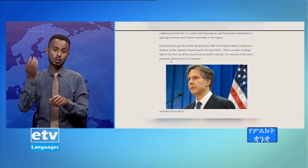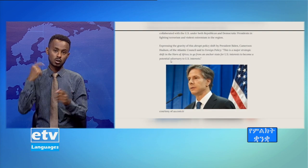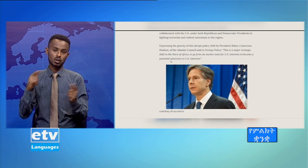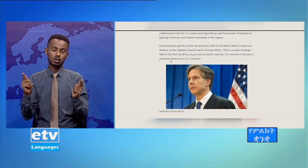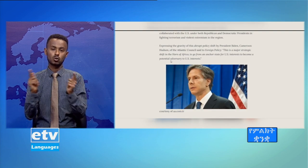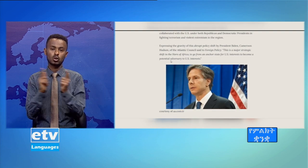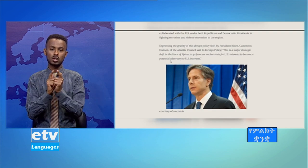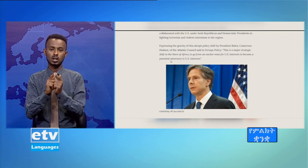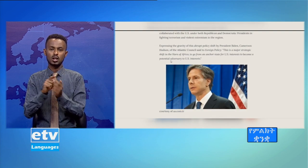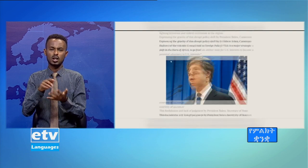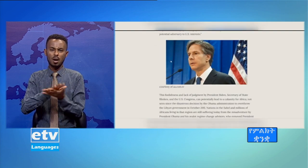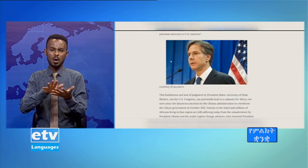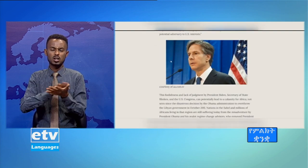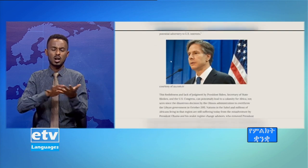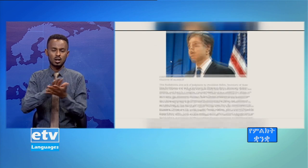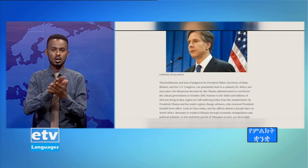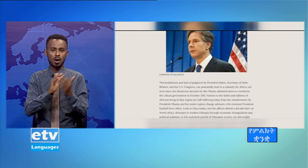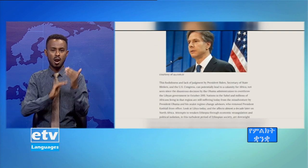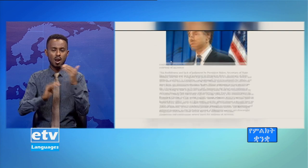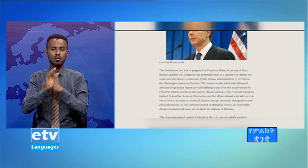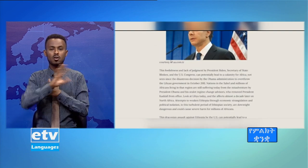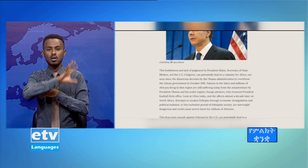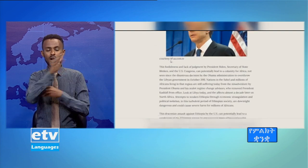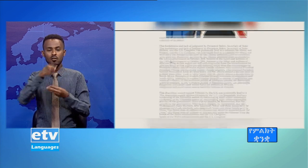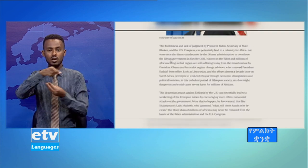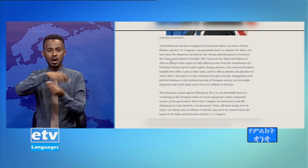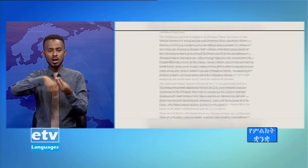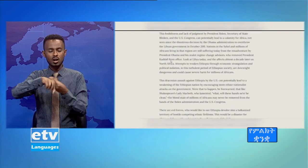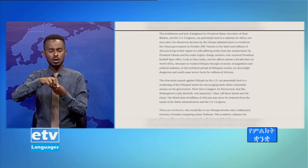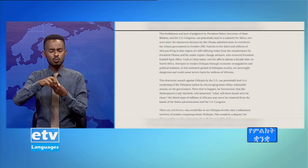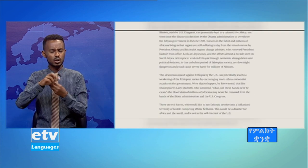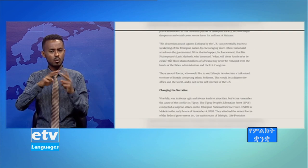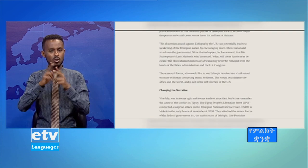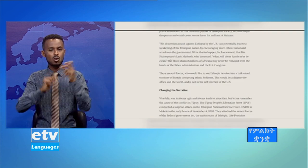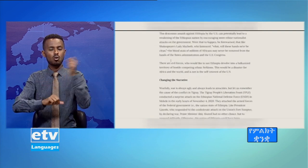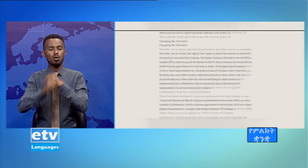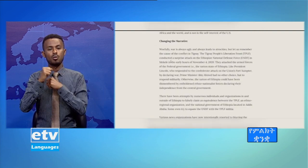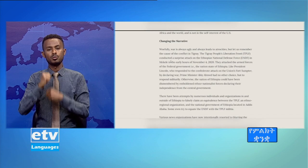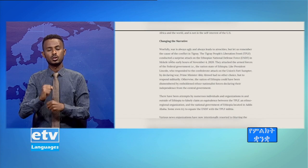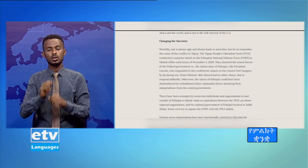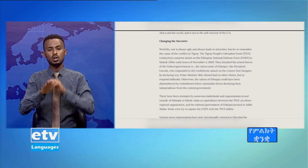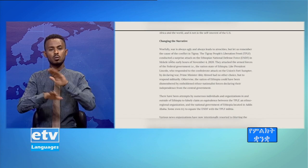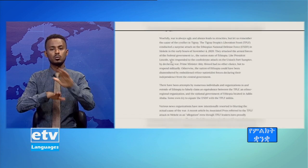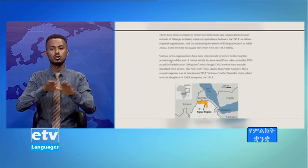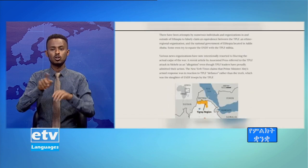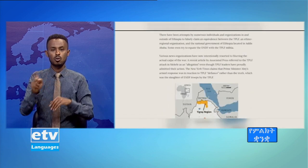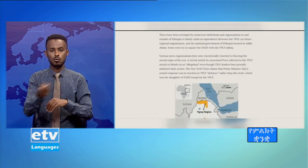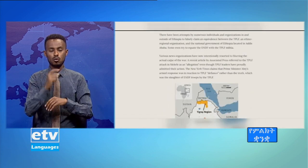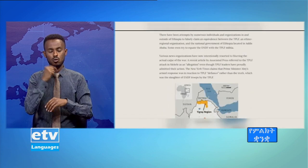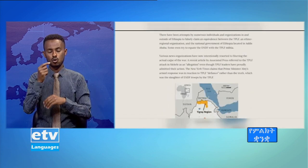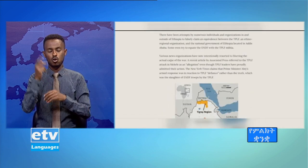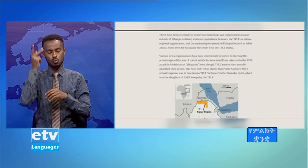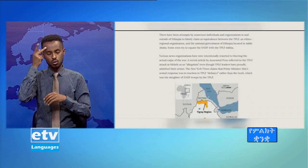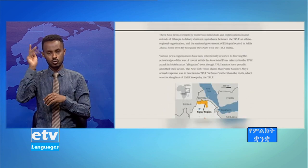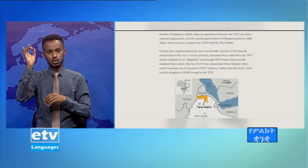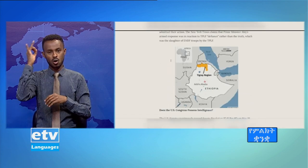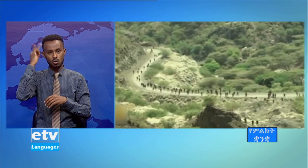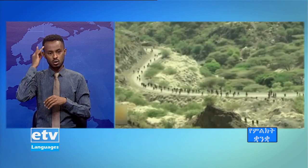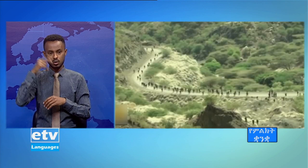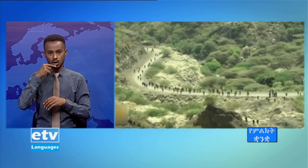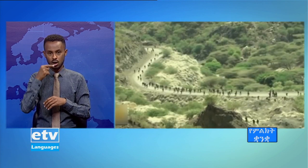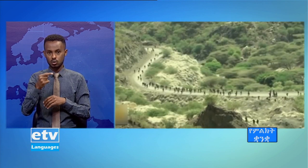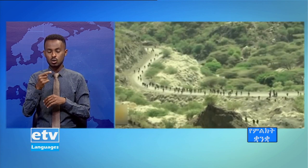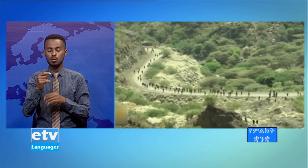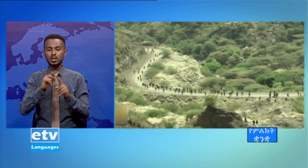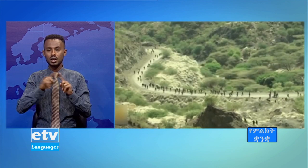ግንኙነትን ከማሻከር ባለፈም የአፍሪካን ቀንድ በእጅጉ ሊጎዳው የሚችል እርምጃ እንደሆነም ነው ፕሮፌሰር ላውረንስ የሚገልጹት።